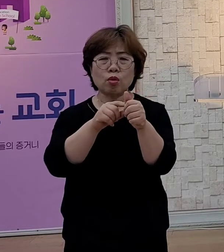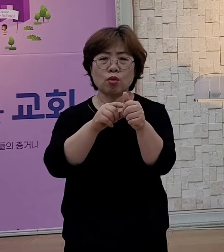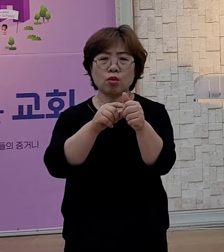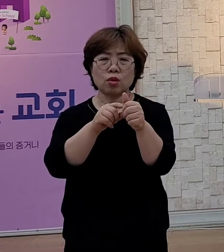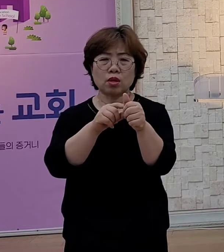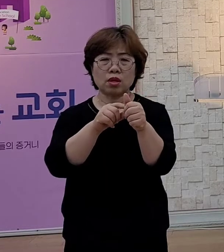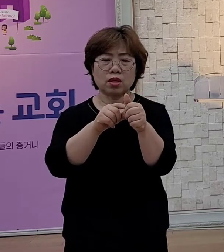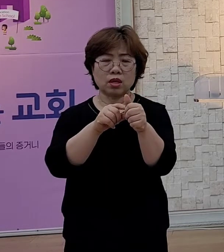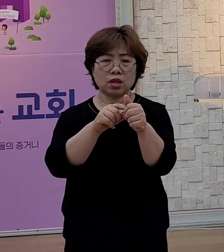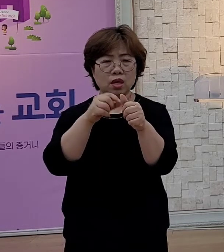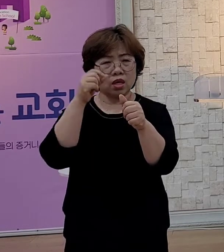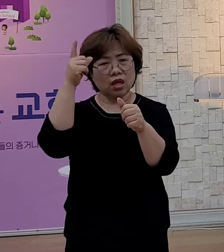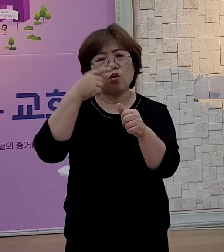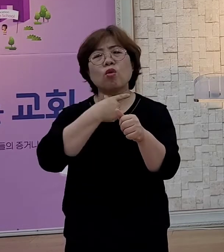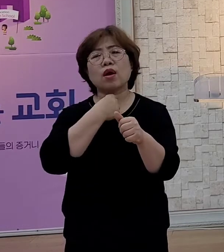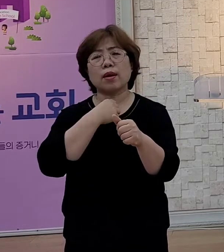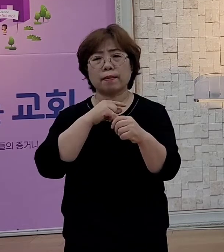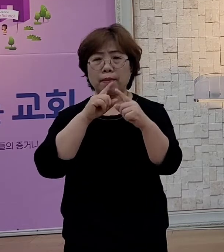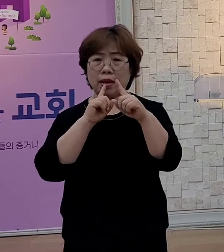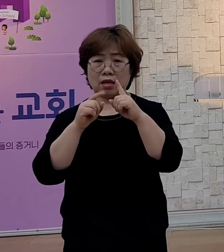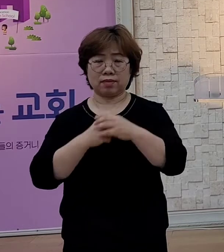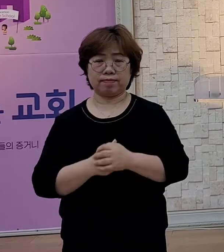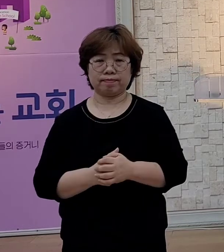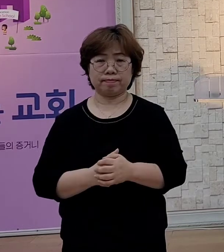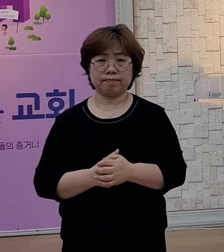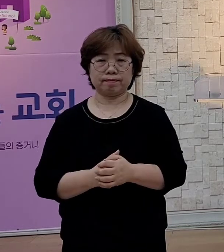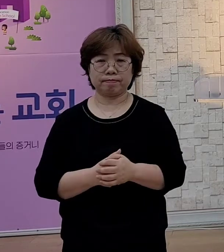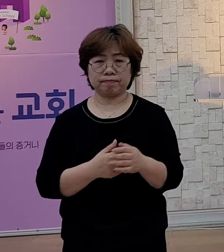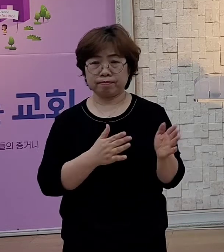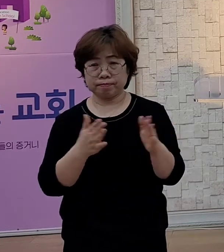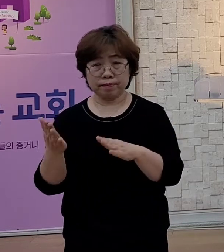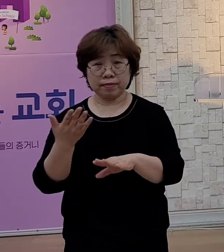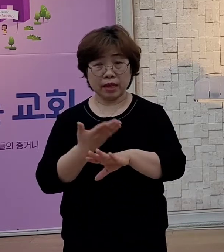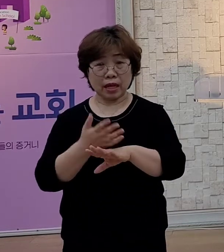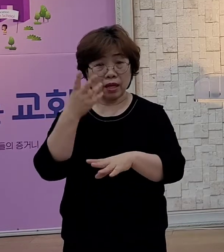말씀입니다. 여러분 다른 예를 한번 들어볼까요? 미국에 가면요